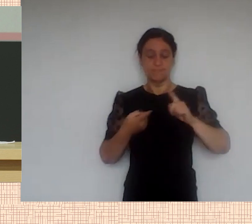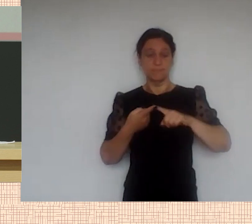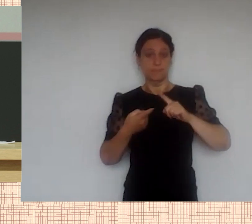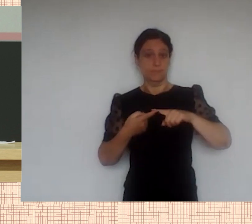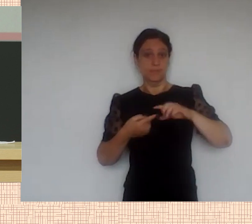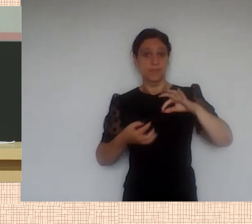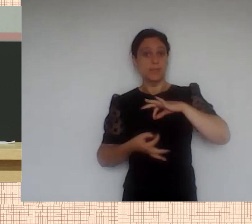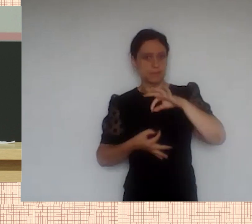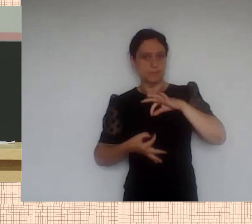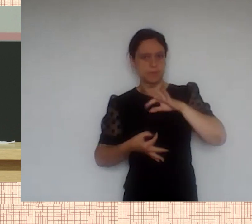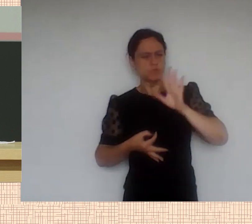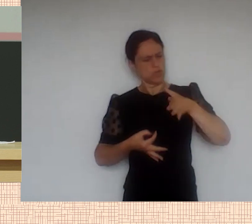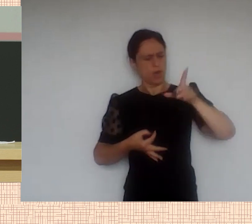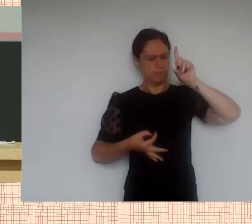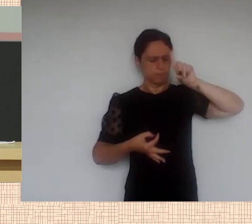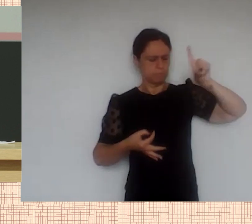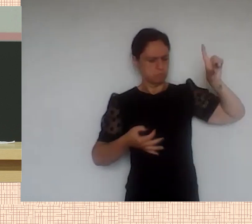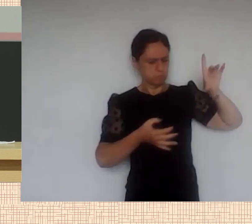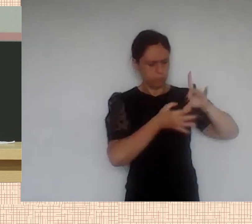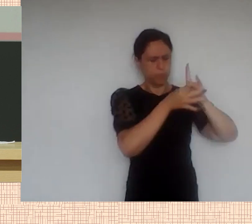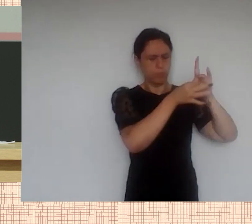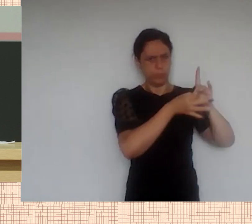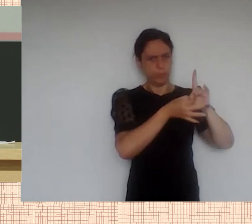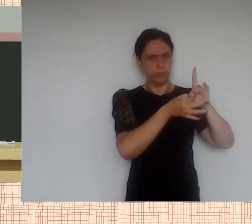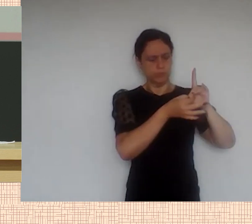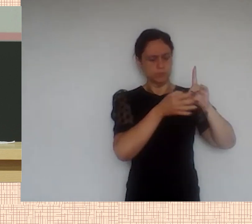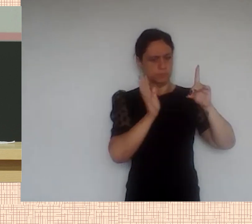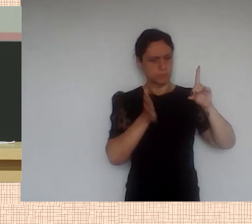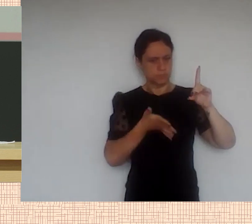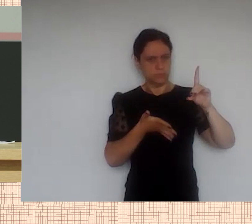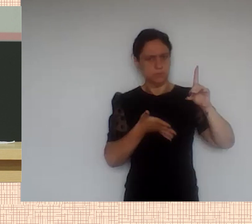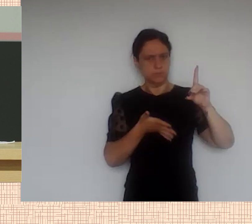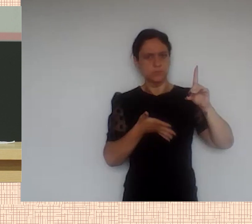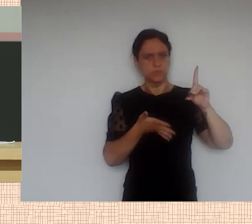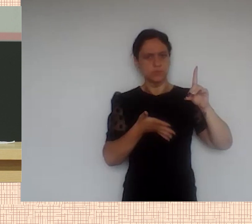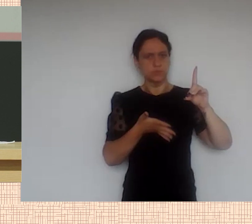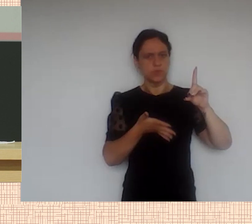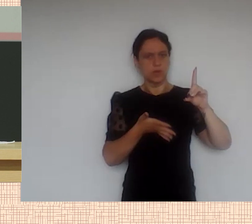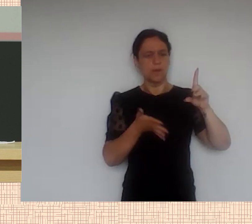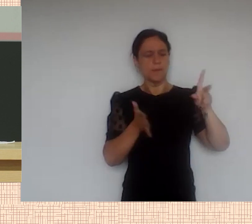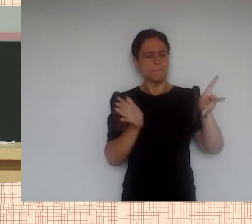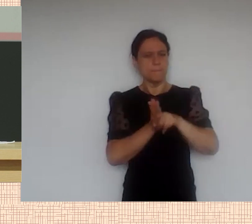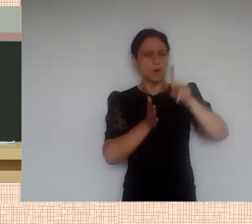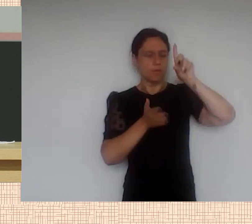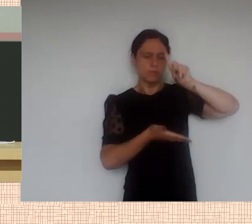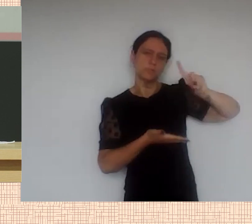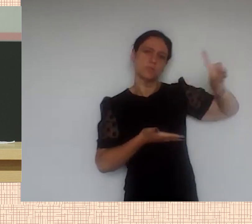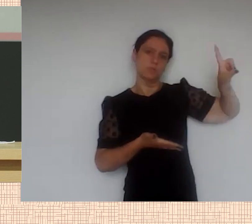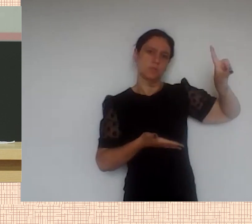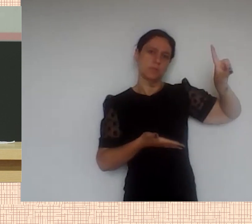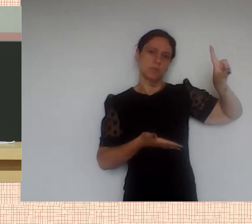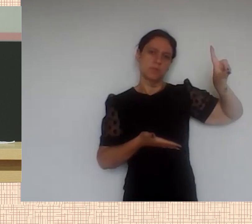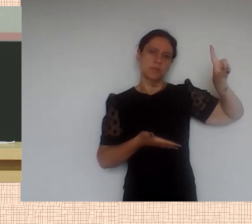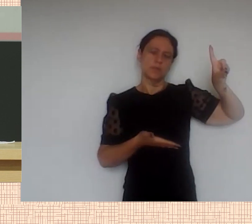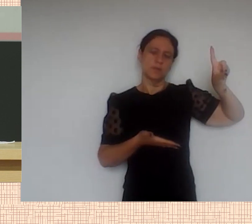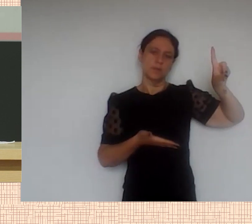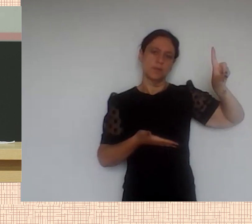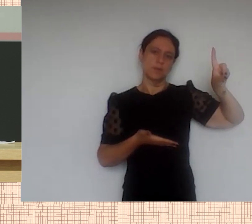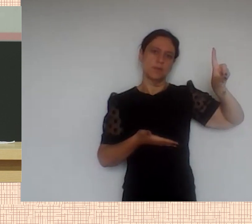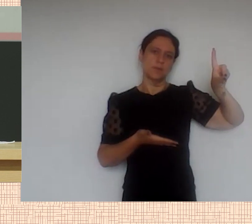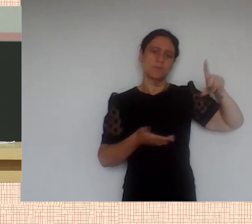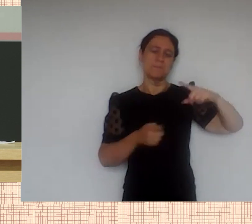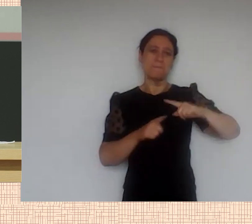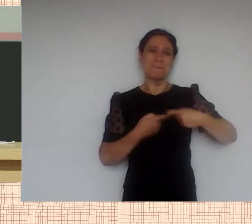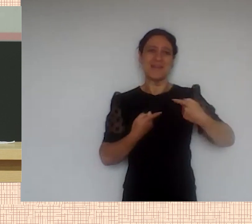O espírito foi reconectado. O espírito nasceu de Deus, nasceu do